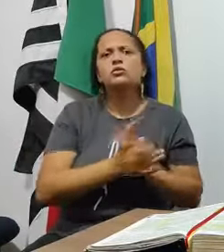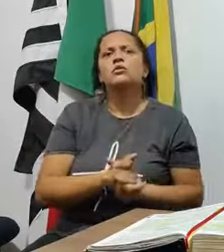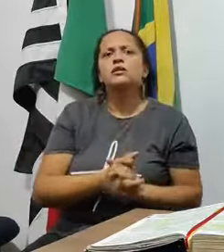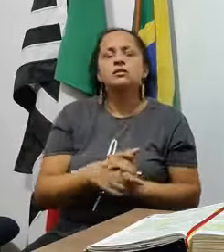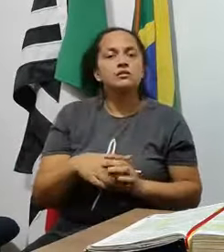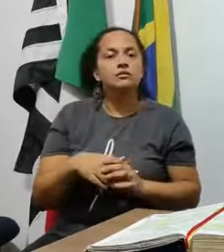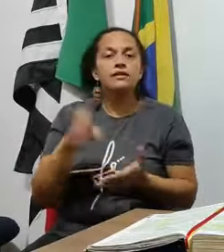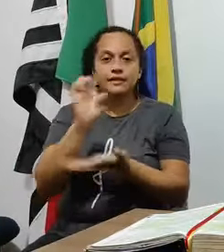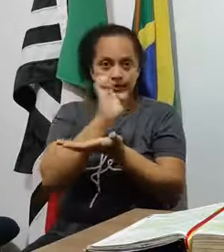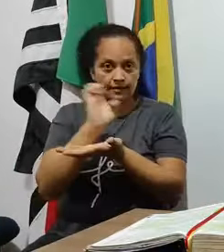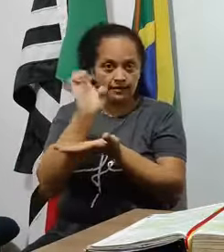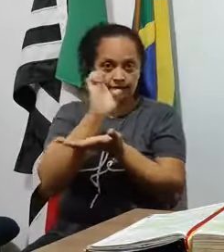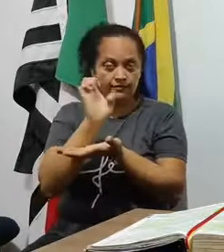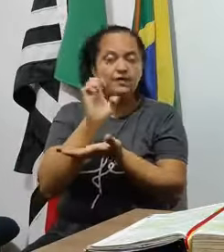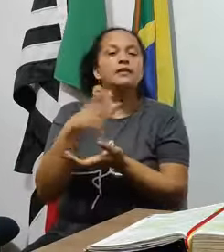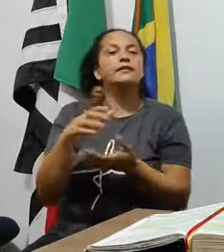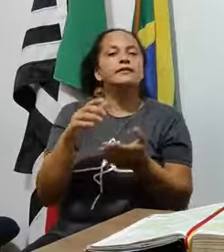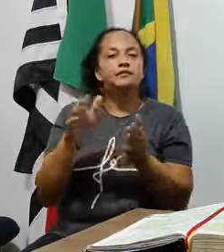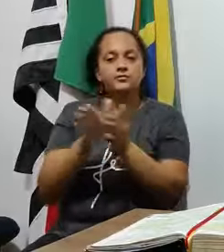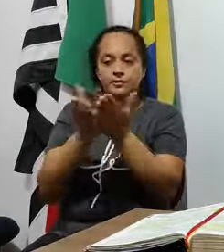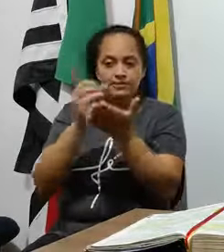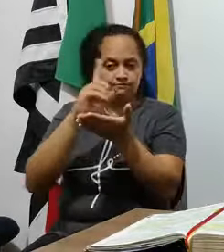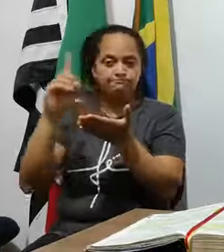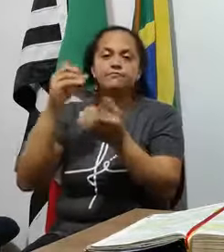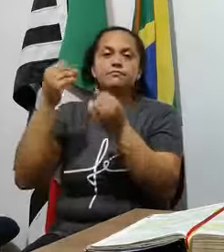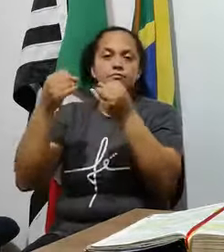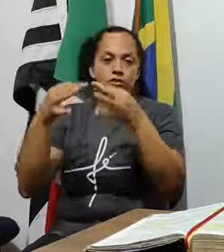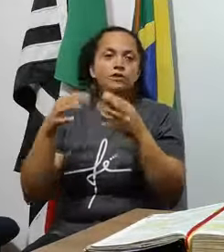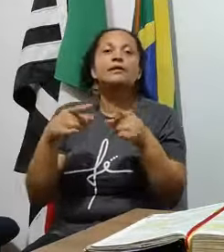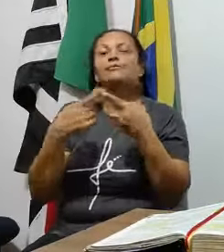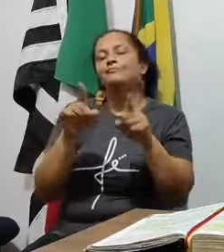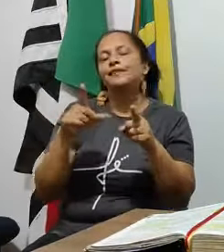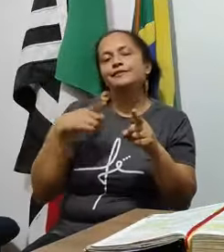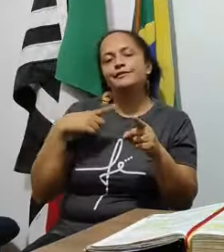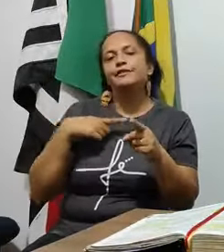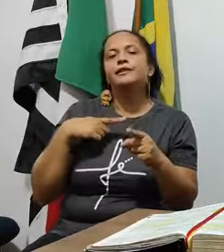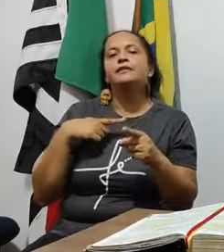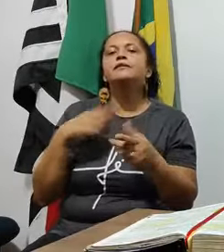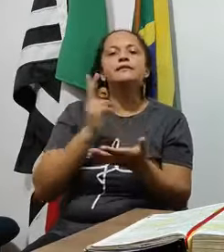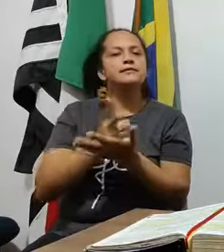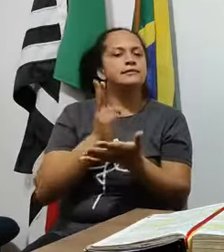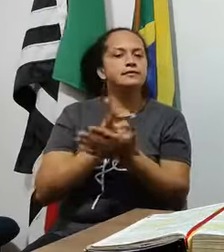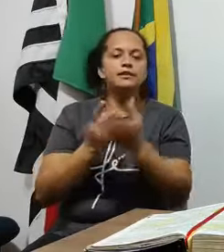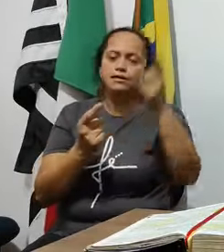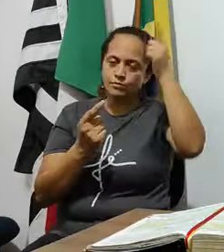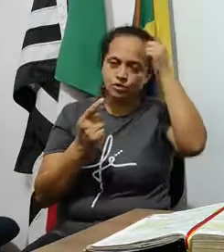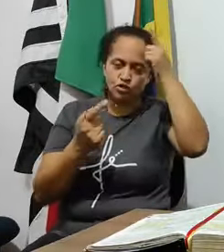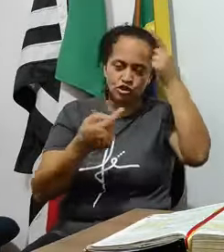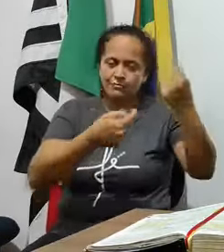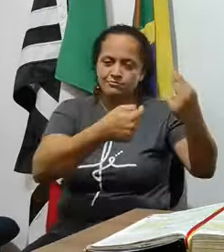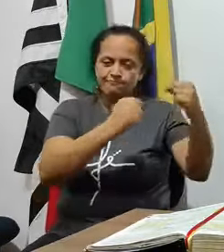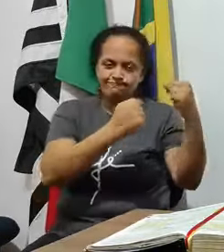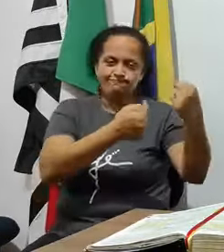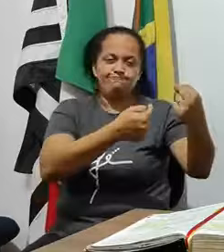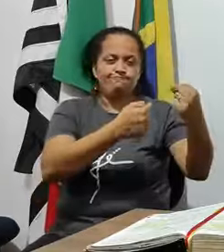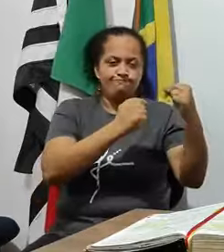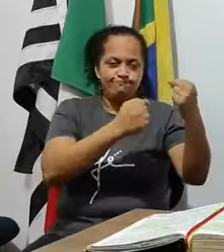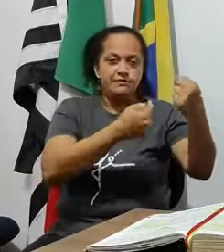Efésios, ele ainda está atuando na terra. E ele